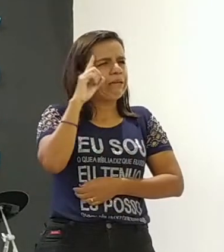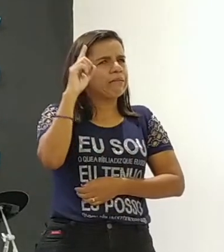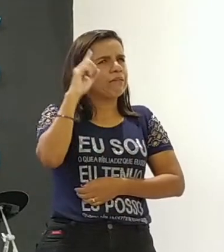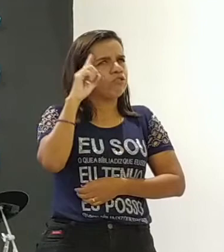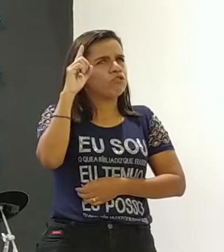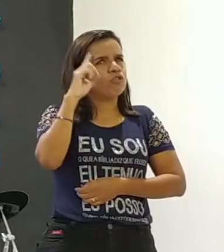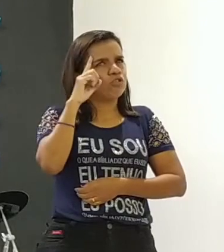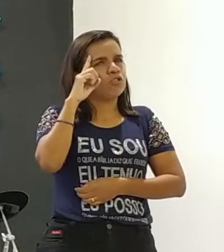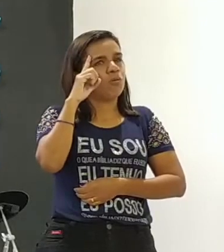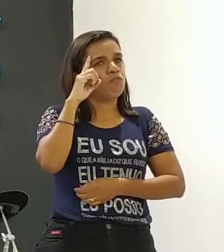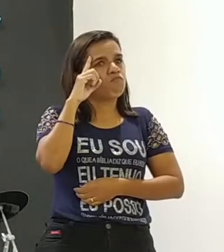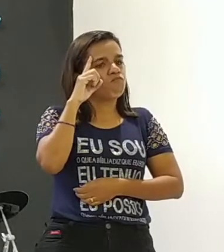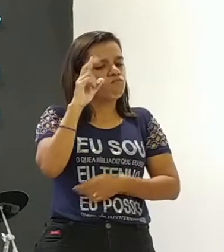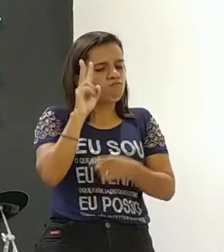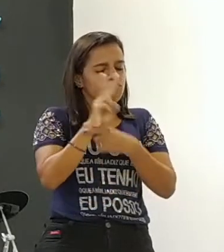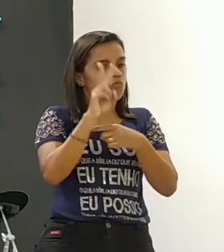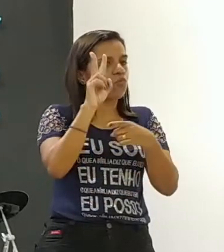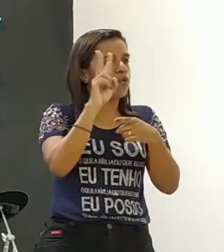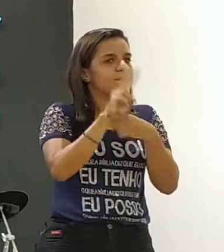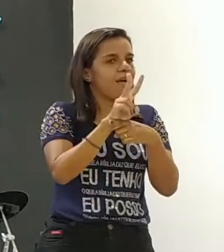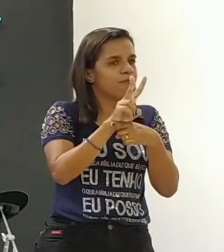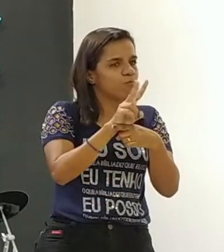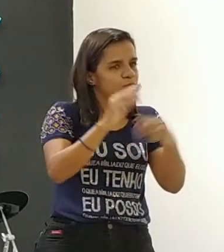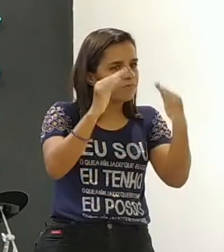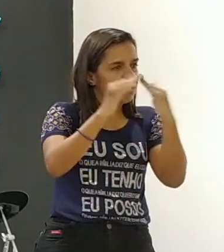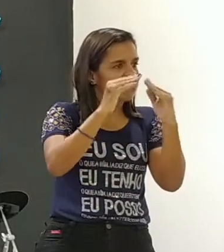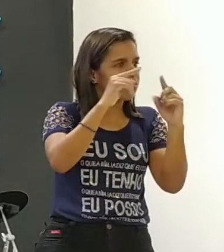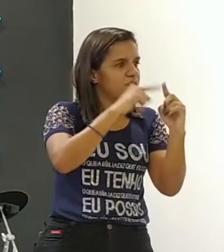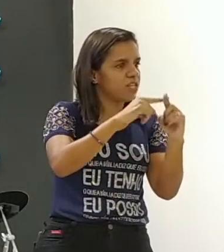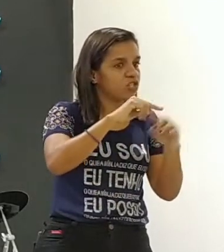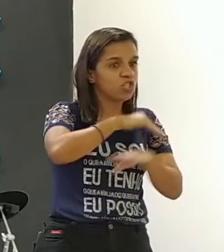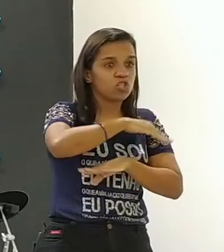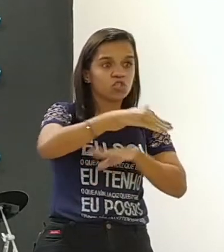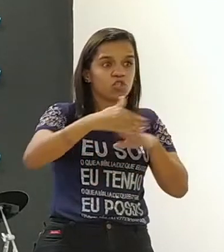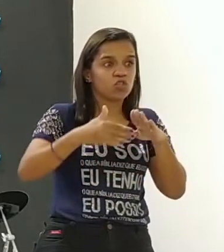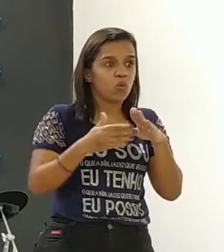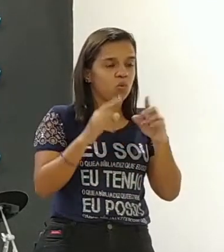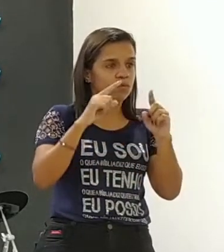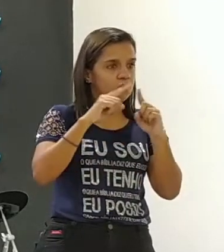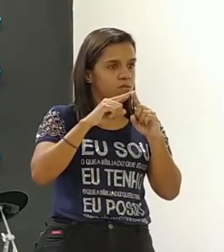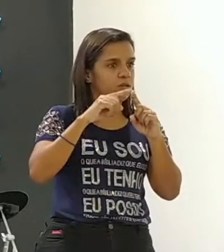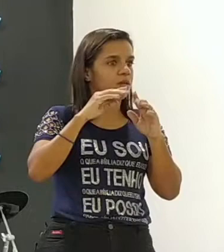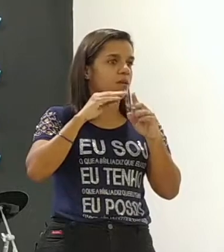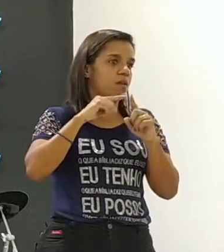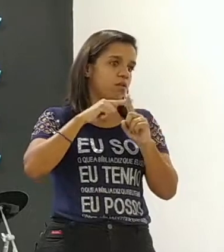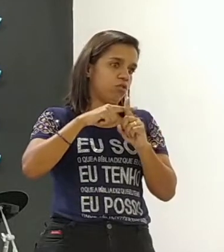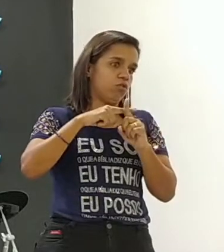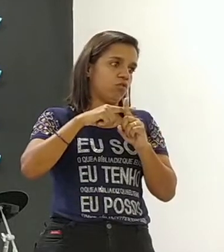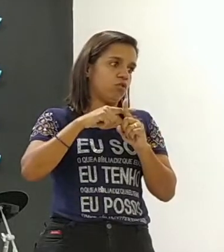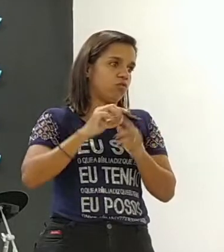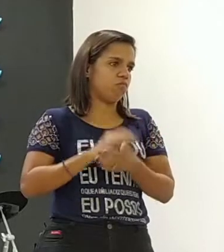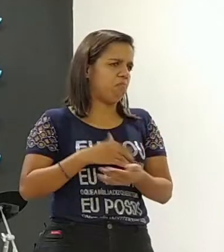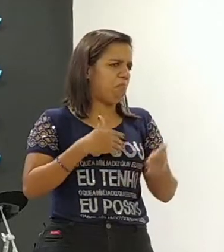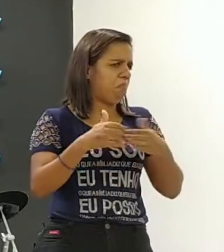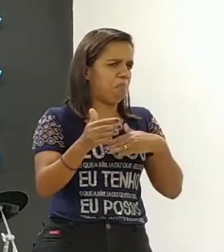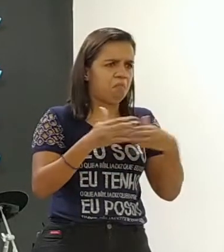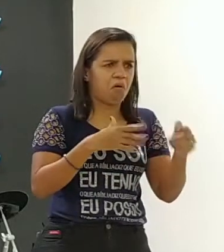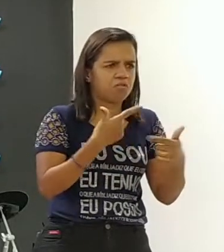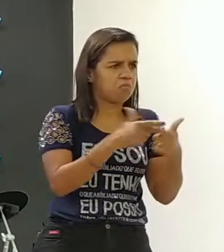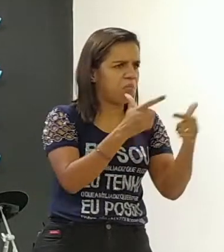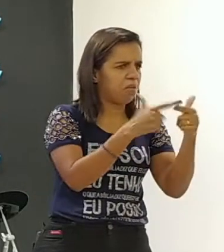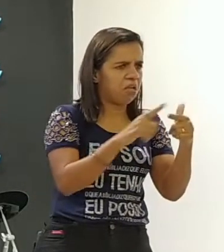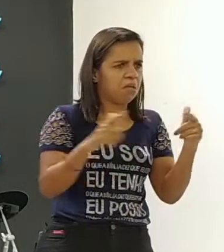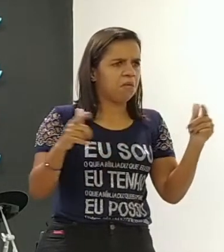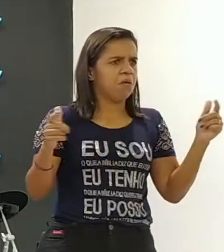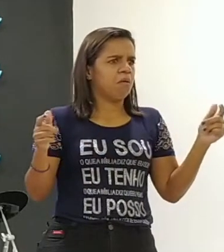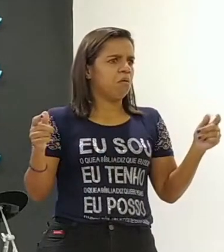o cuidado de todas as igrejas. Sabe o que Paulo está falando aqui? Que não importava o que ele estava passando,